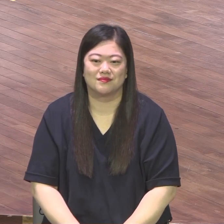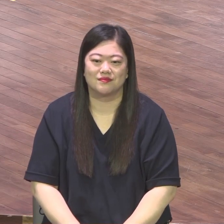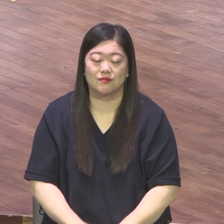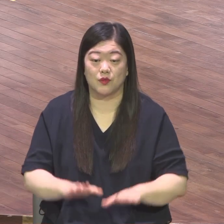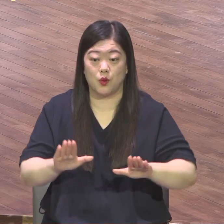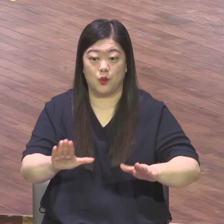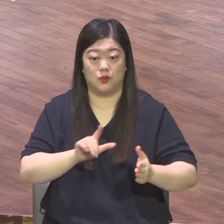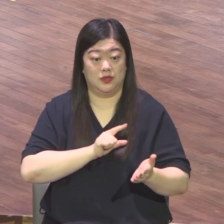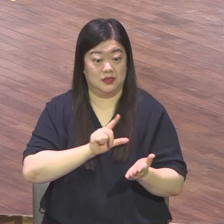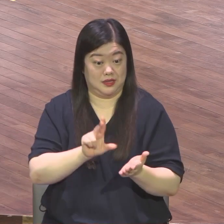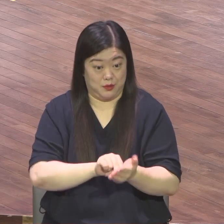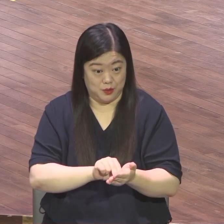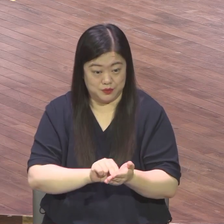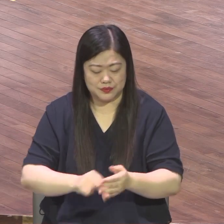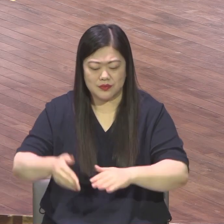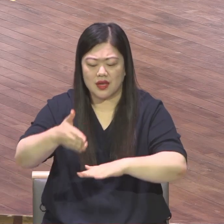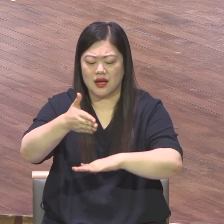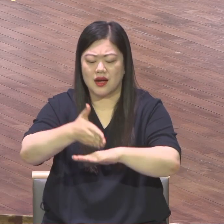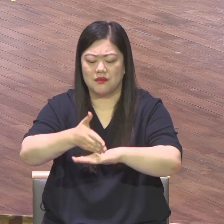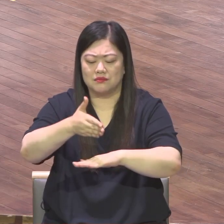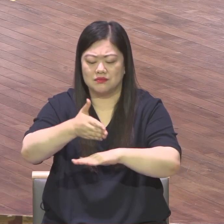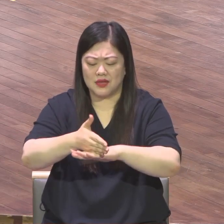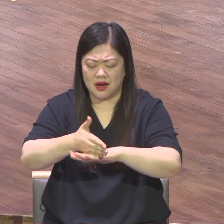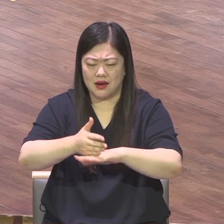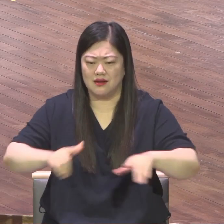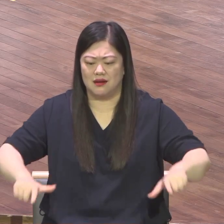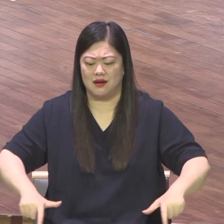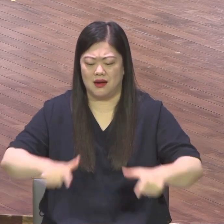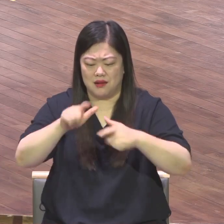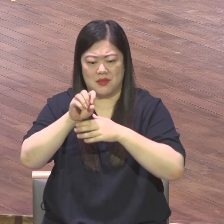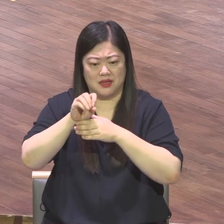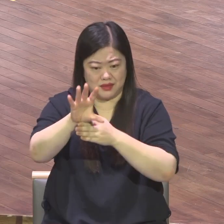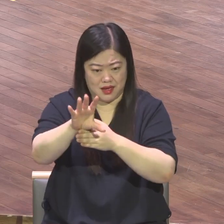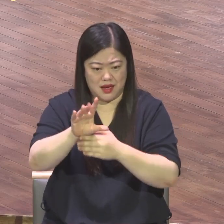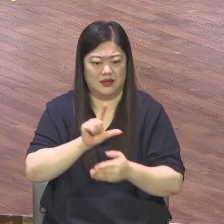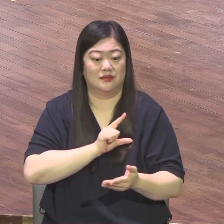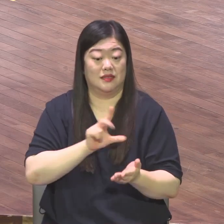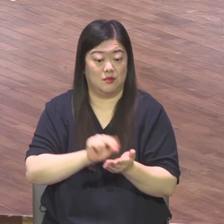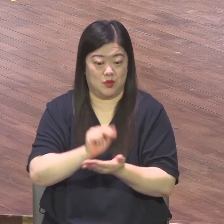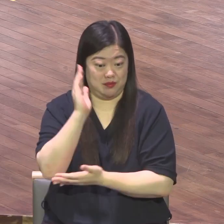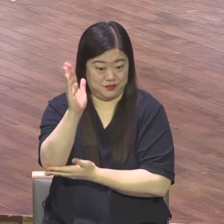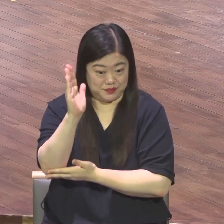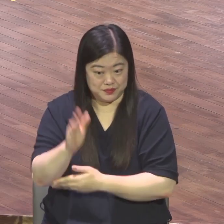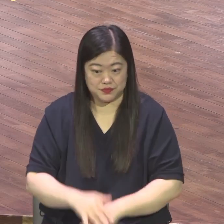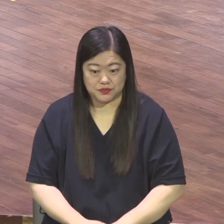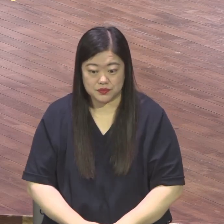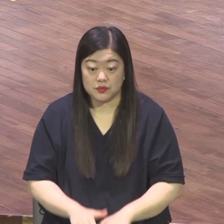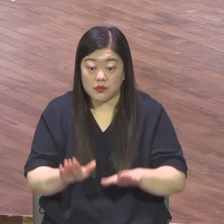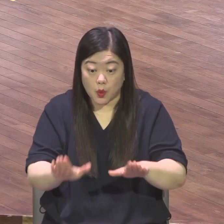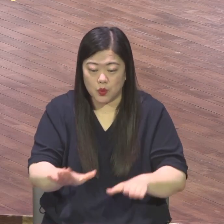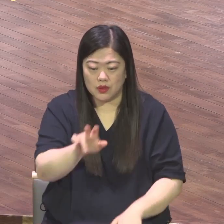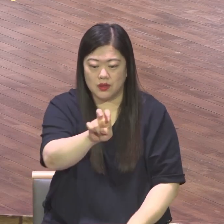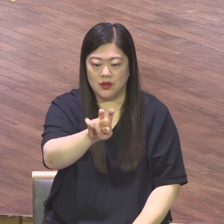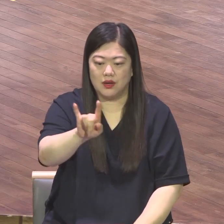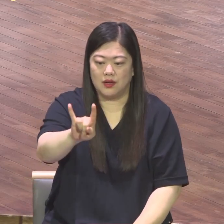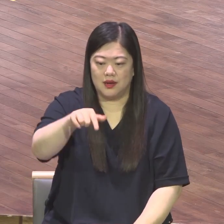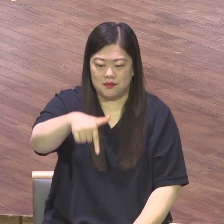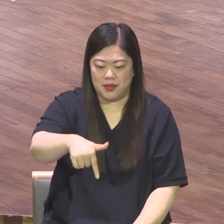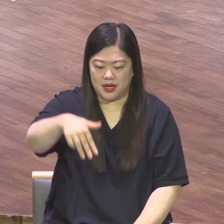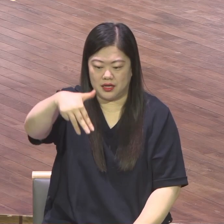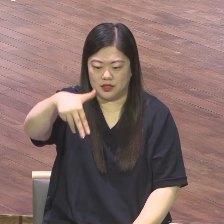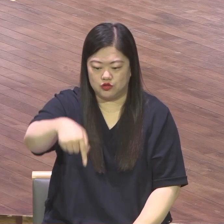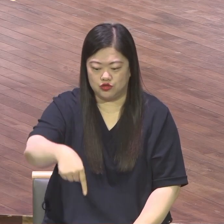여드름 말씀 가지고 감사의 망대라는 제목으로 말씀을 드립니다. 오늘은 맥추 감사